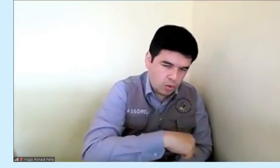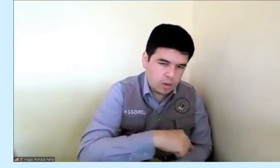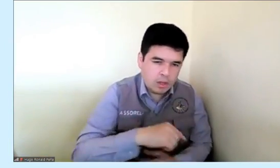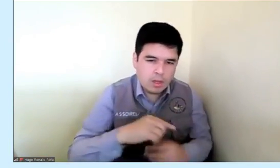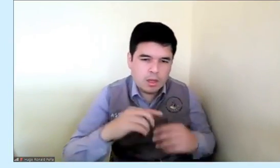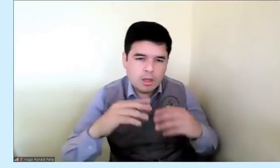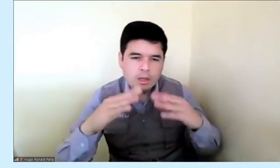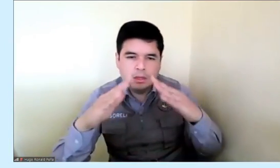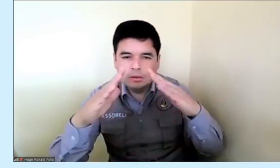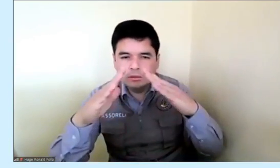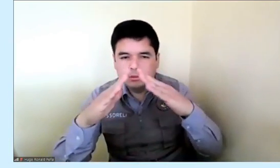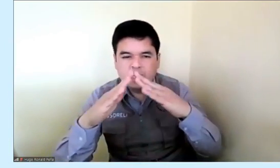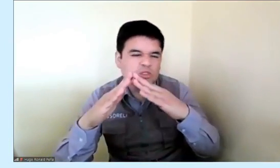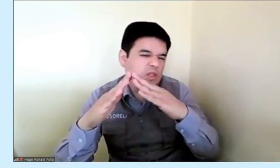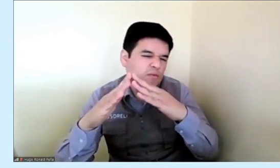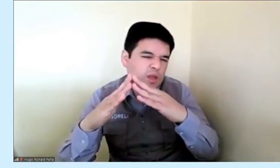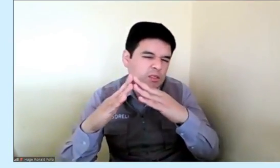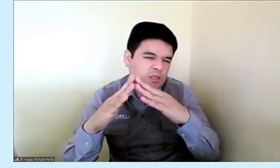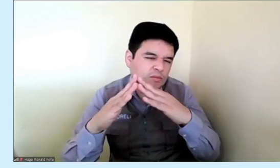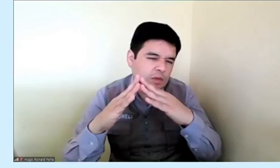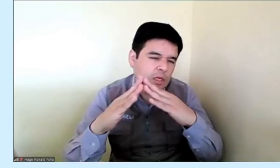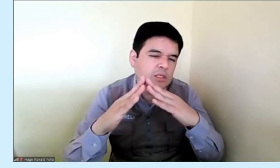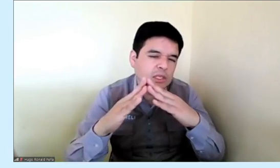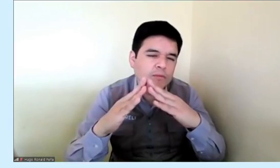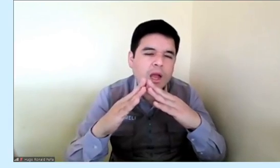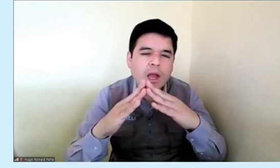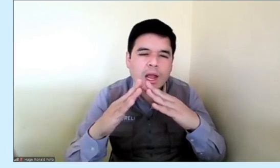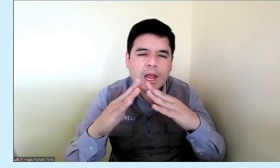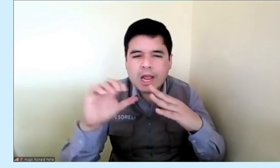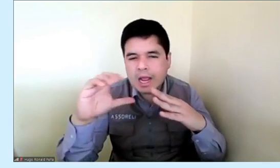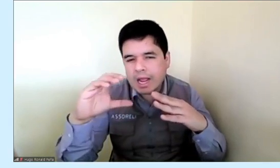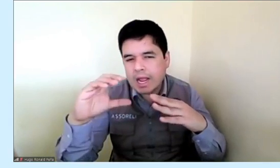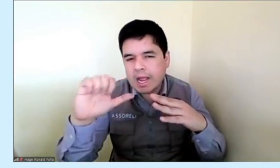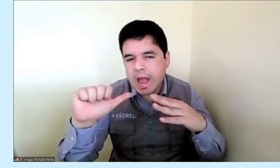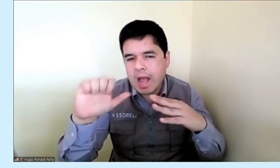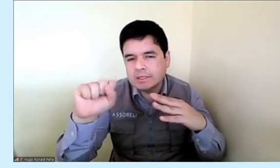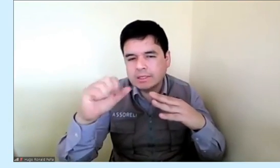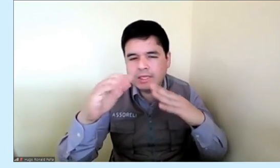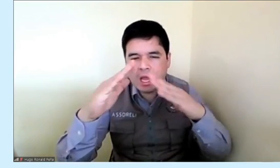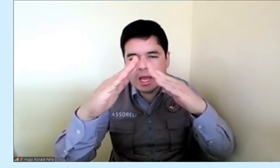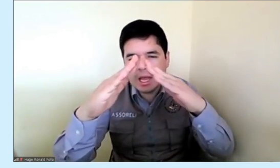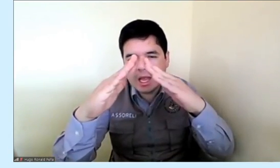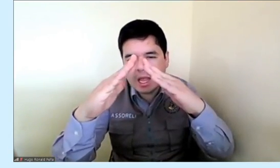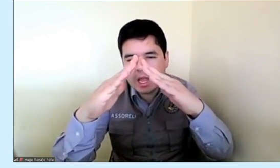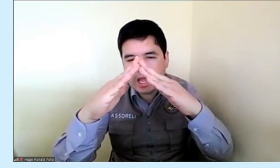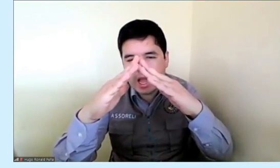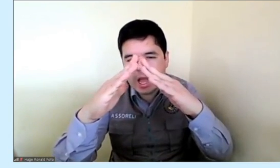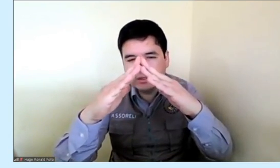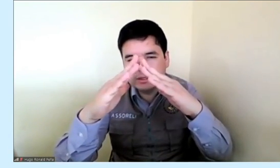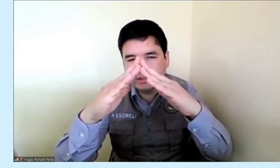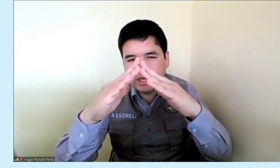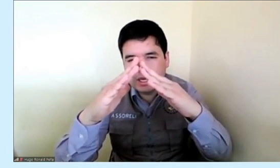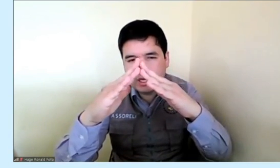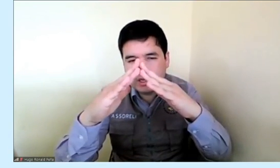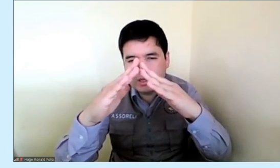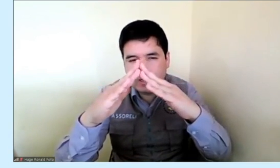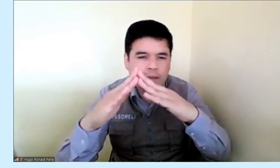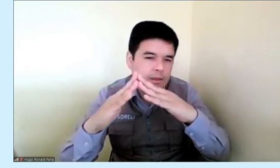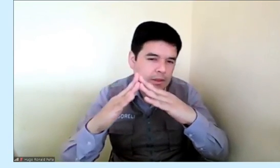Llegó, llegar, esa sería la seña. Esa es la seña de casa. Esta es la seña de casa.